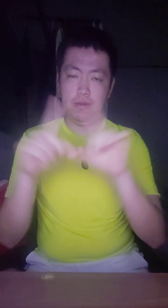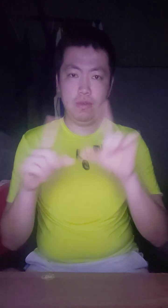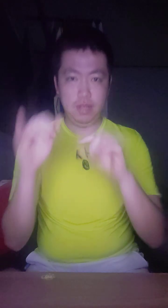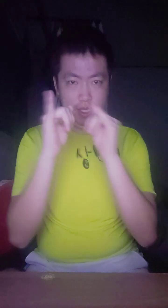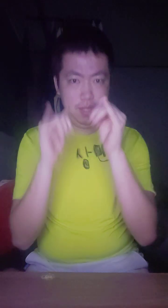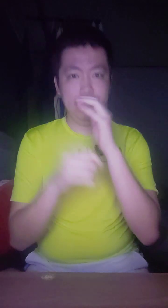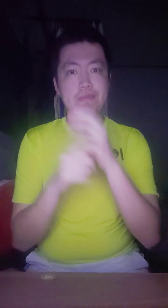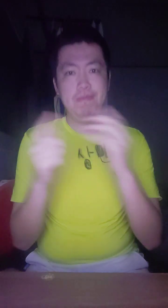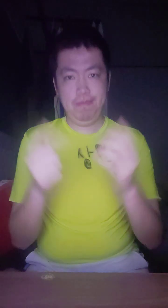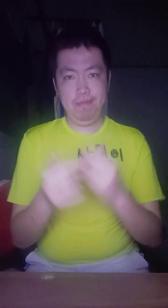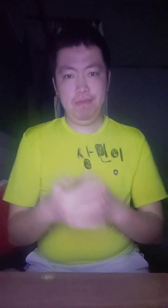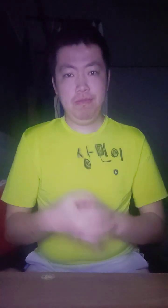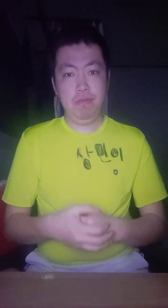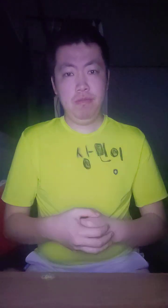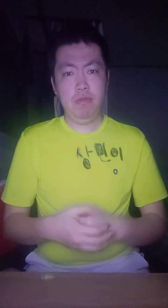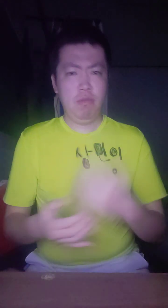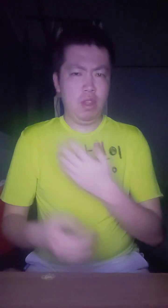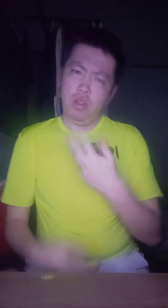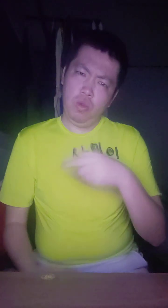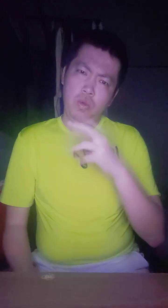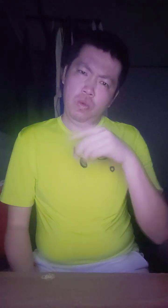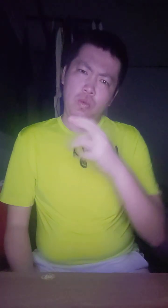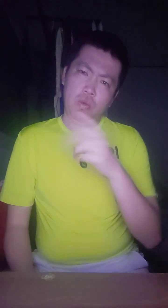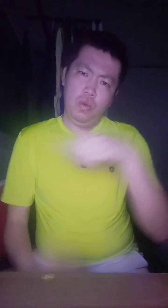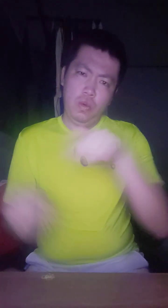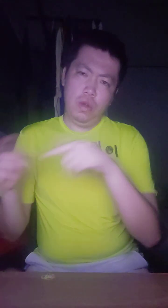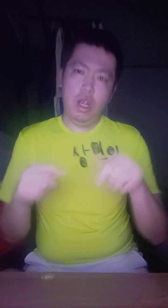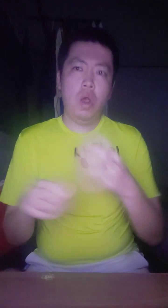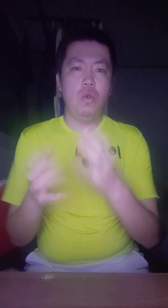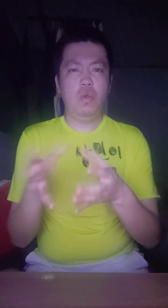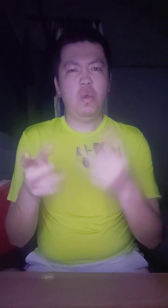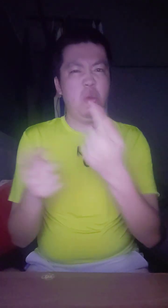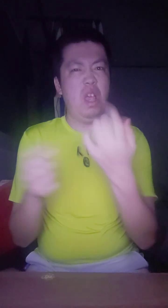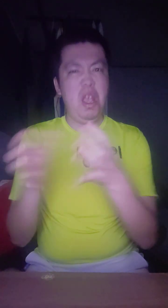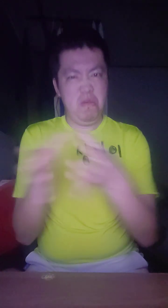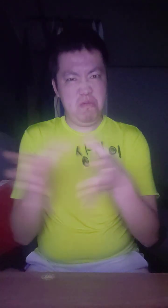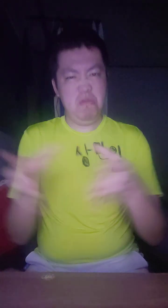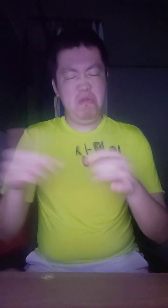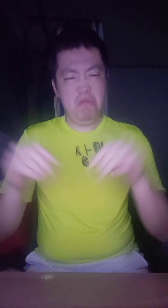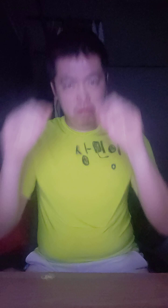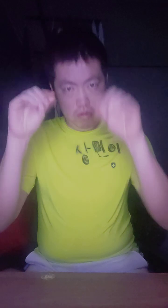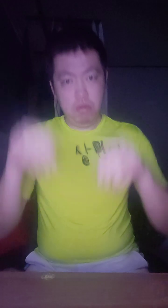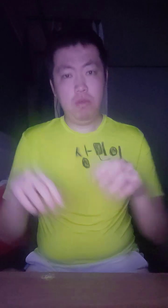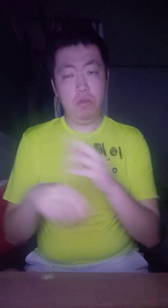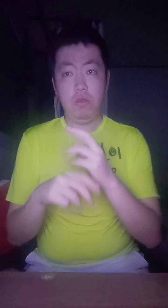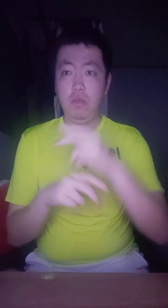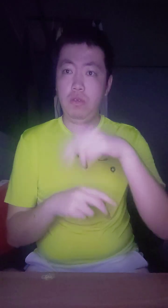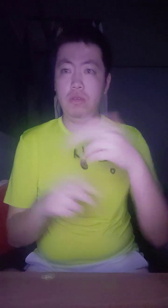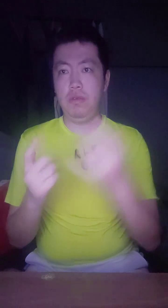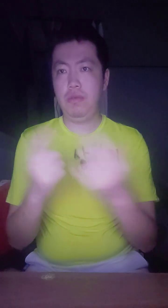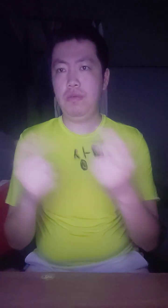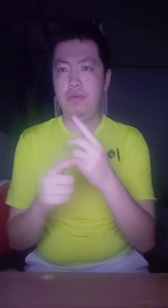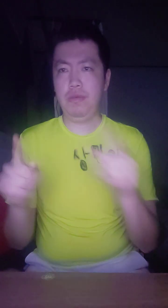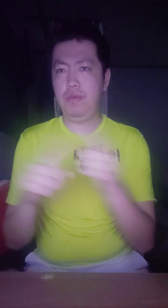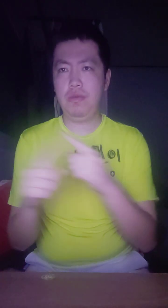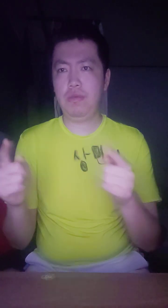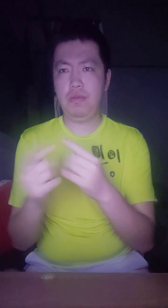여유가 있는 편입니다. 하지만 전력 사용 쏠림 현상으로 인한 노후 아파트 정전 사태는 때와 장소를 가리지 않고 도사리고